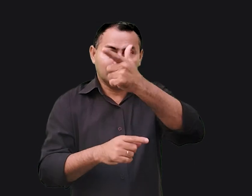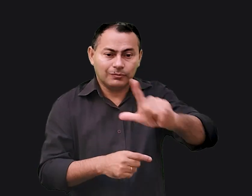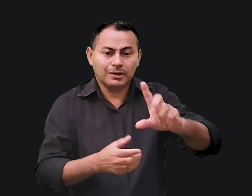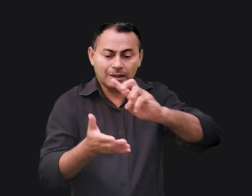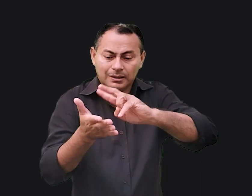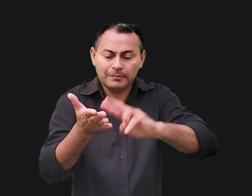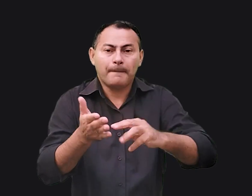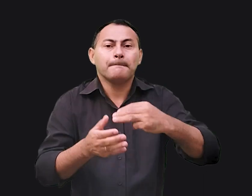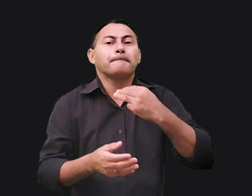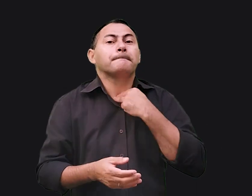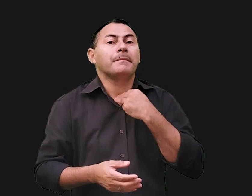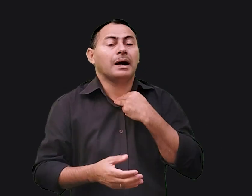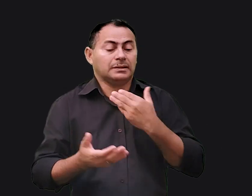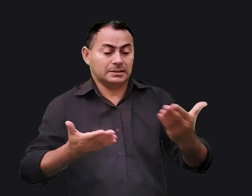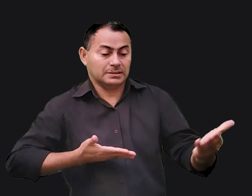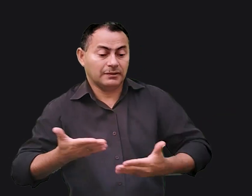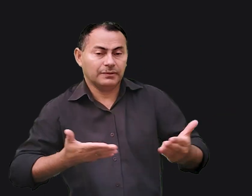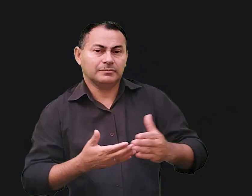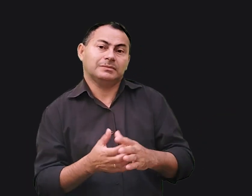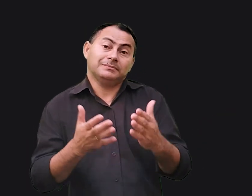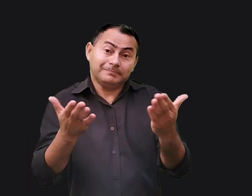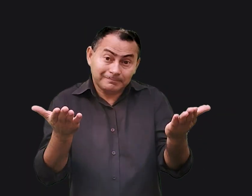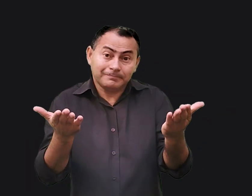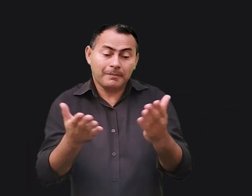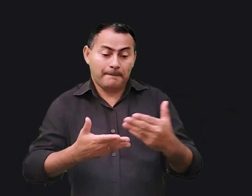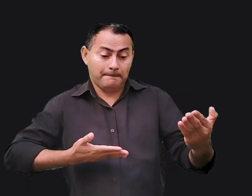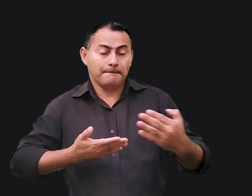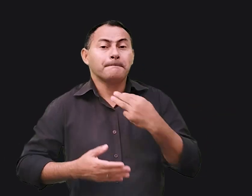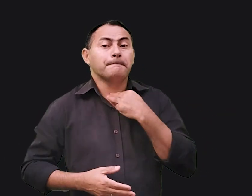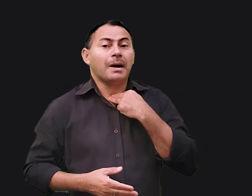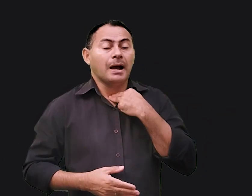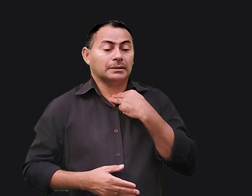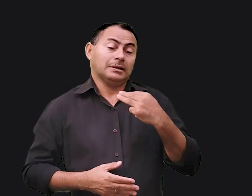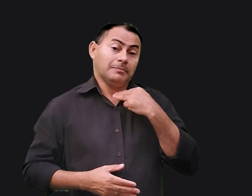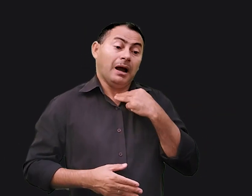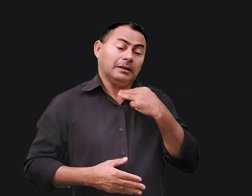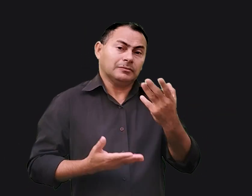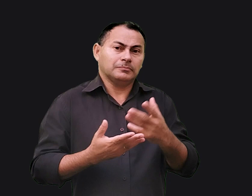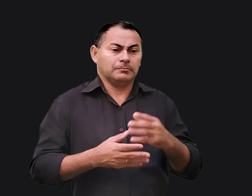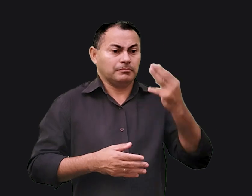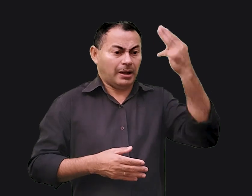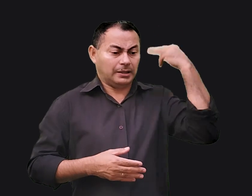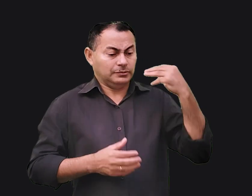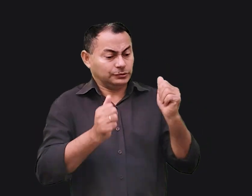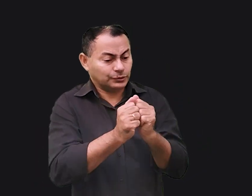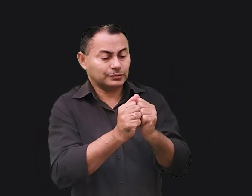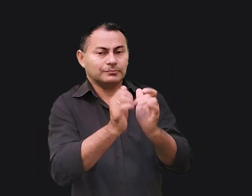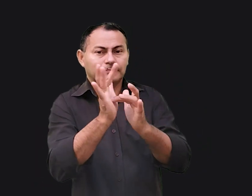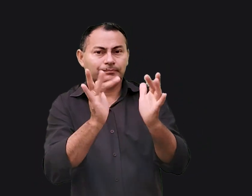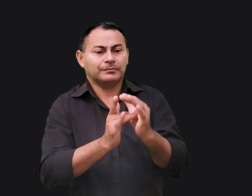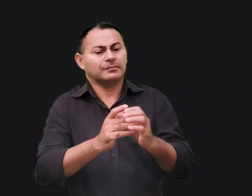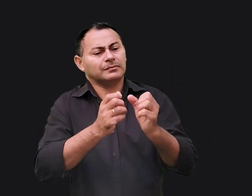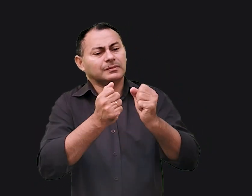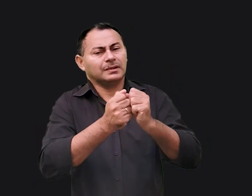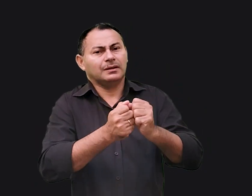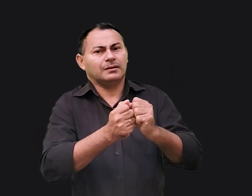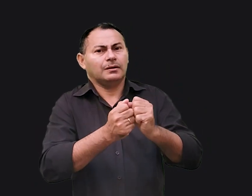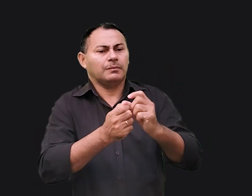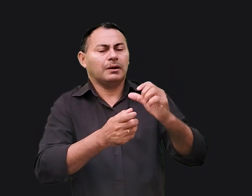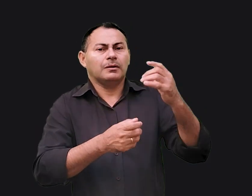vez lemos que Marta servia. Marta era Marta. Maria estava aos pés de Jesus derramando um caro